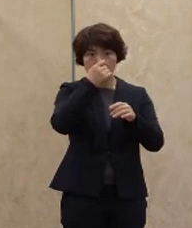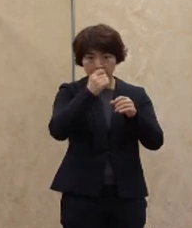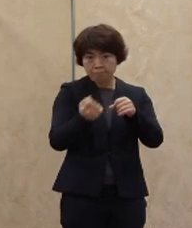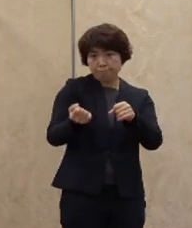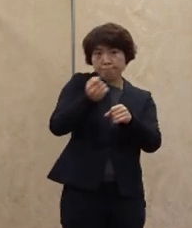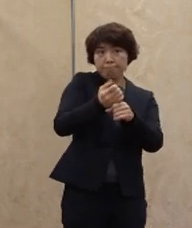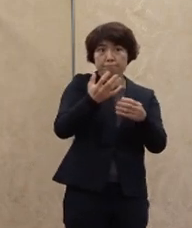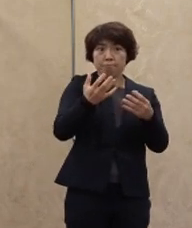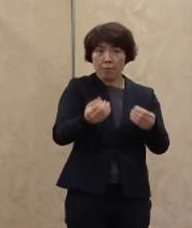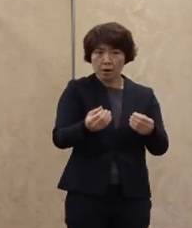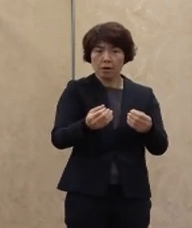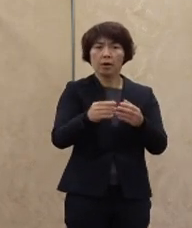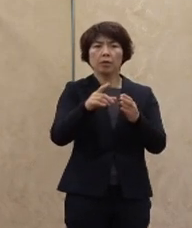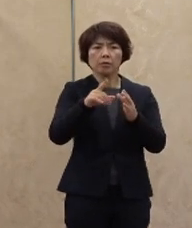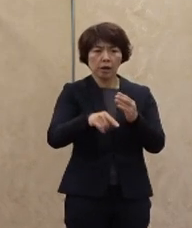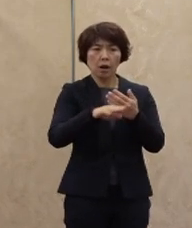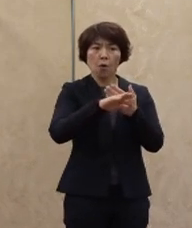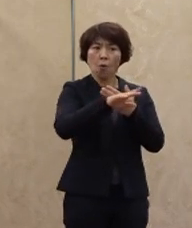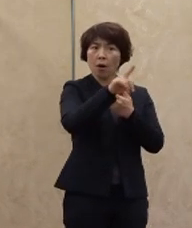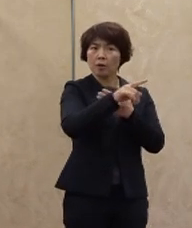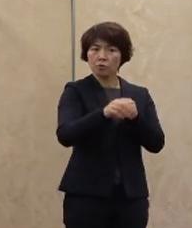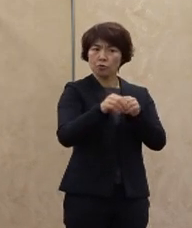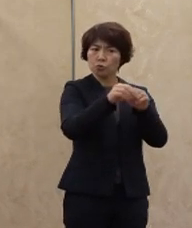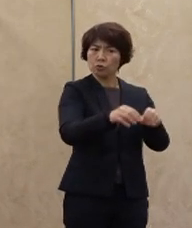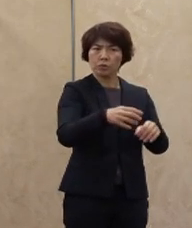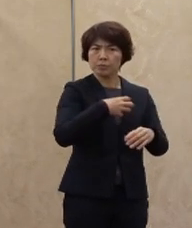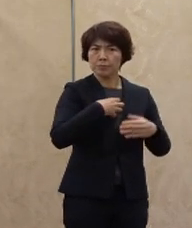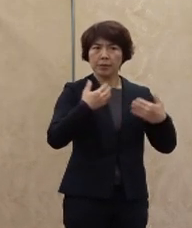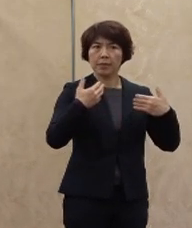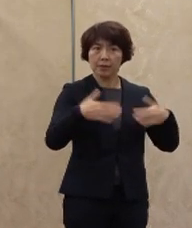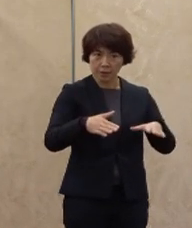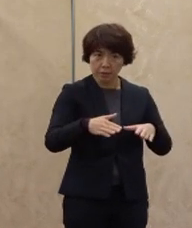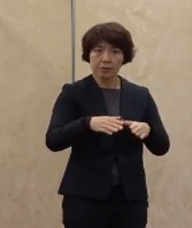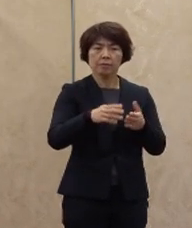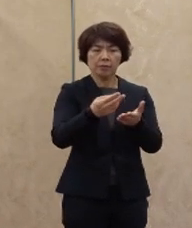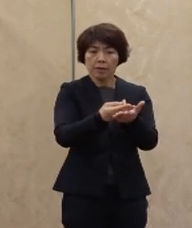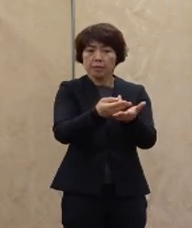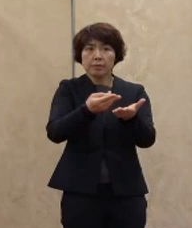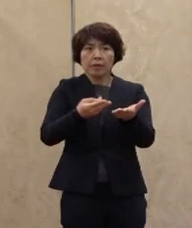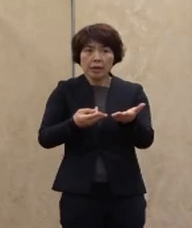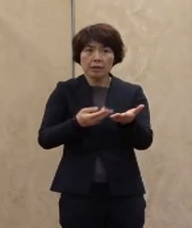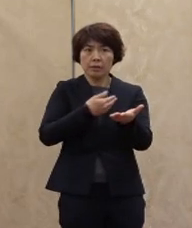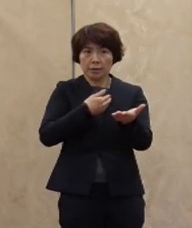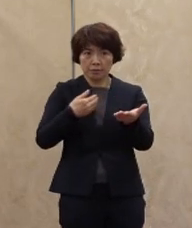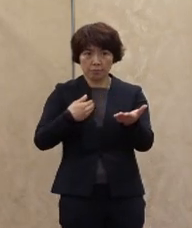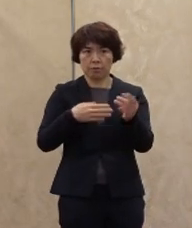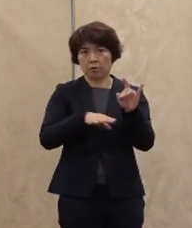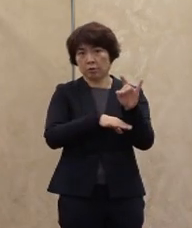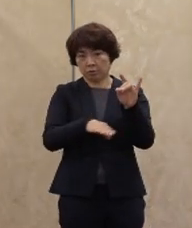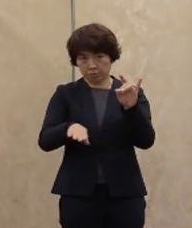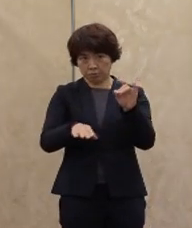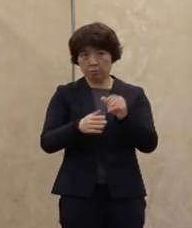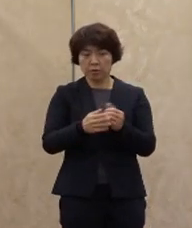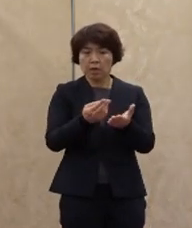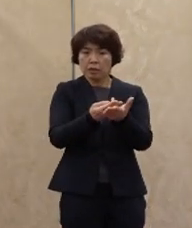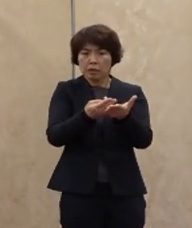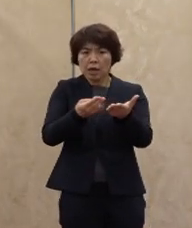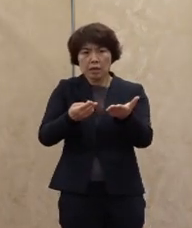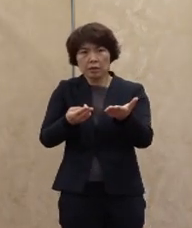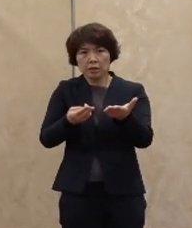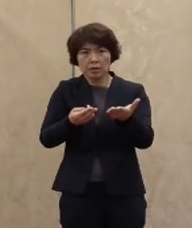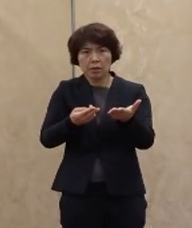検査することなく、まあ、人に移すしかないという判断のもとで退院基準を満たすということになっています。でそれでじゃ退院させようとしたとき